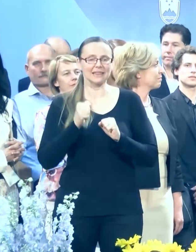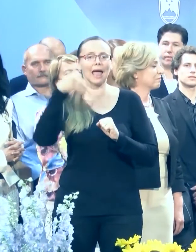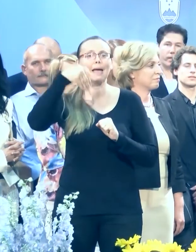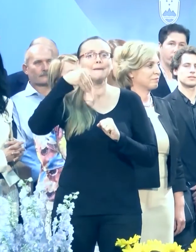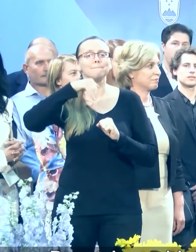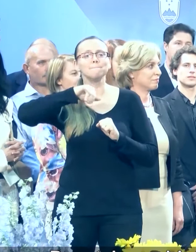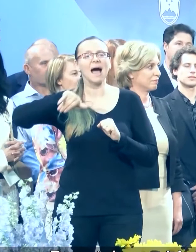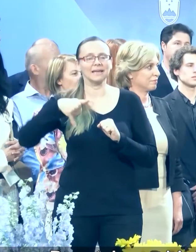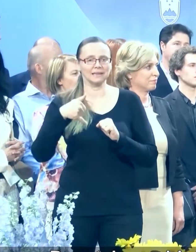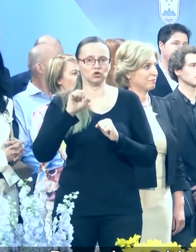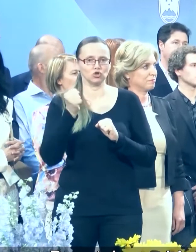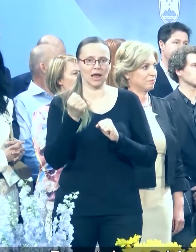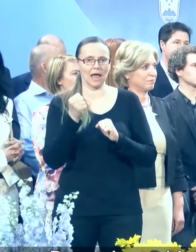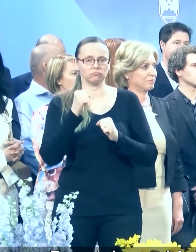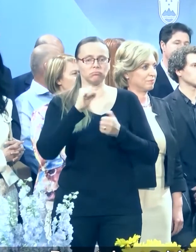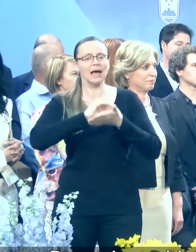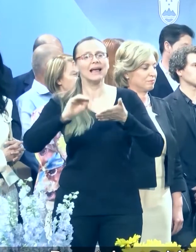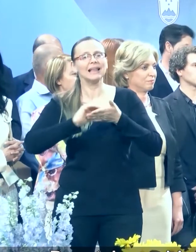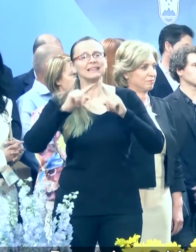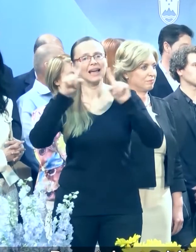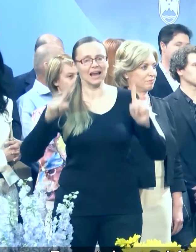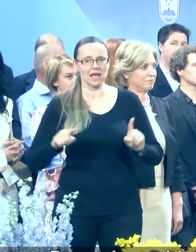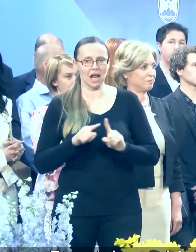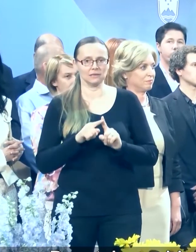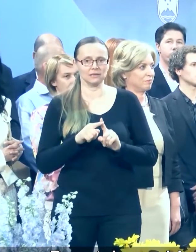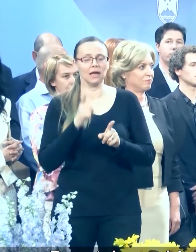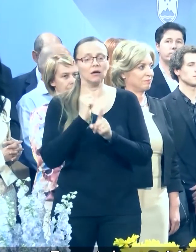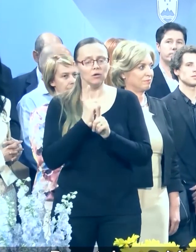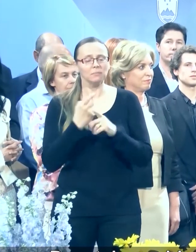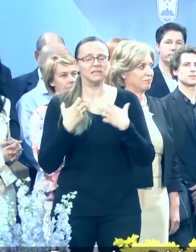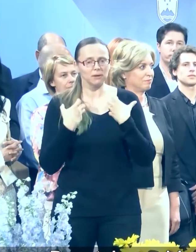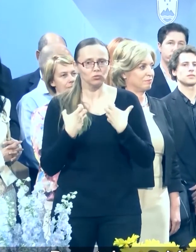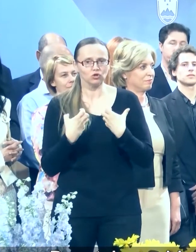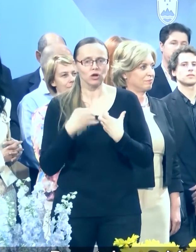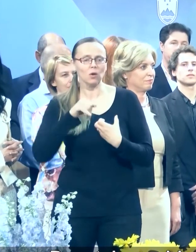deklaracije. Prav tako pa bi si tudi želel, da Slovenija